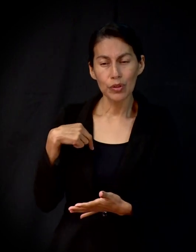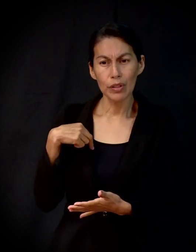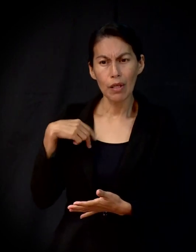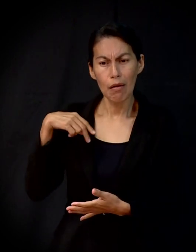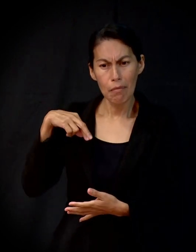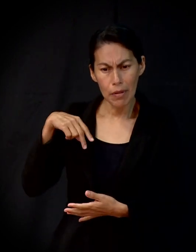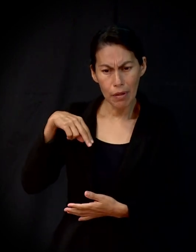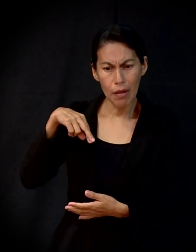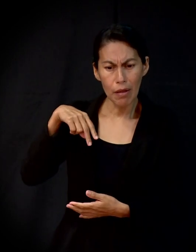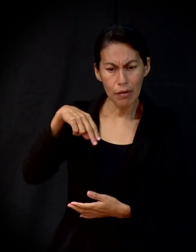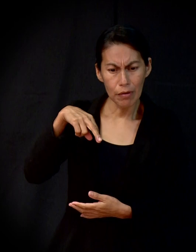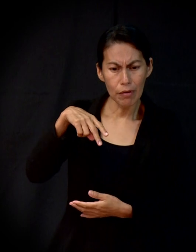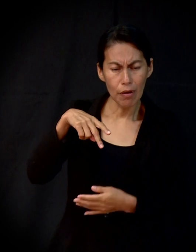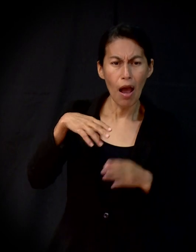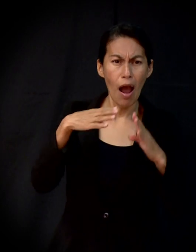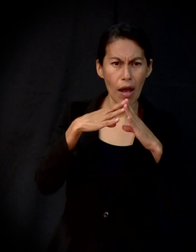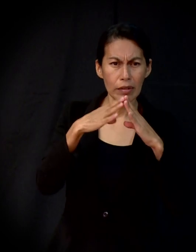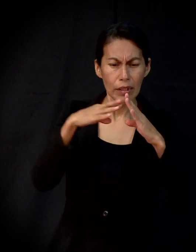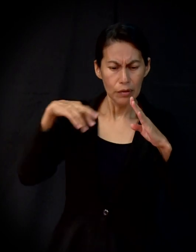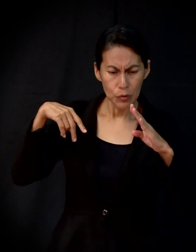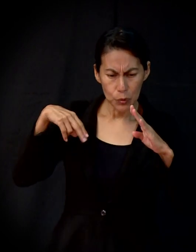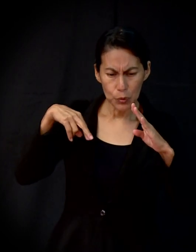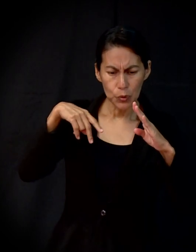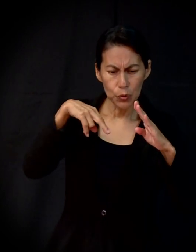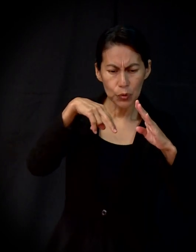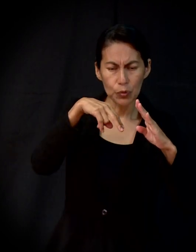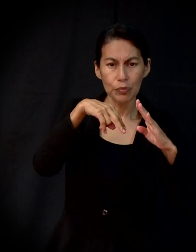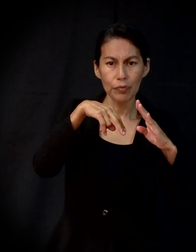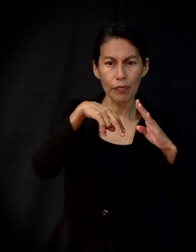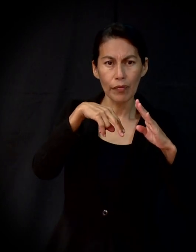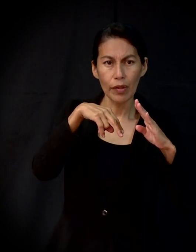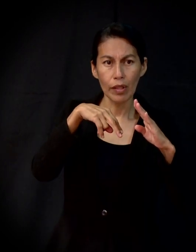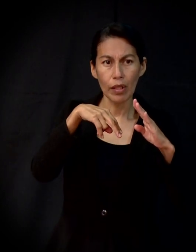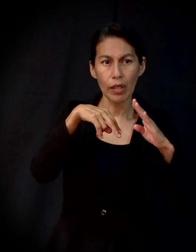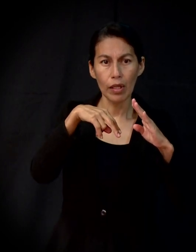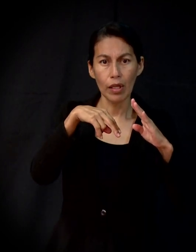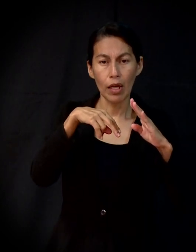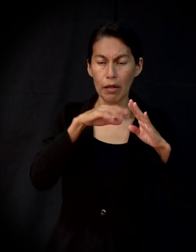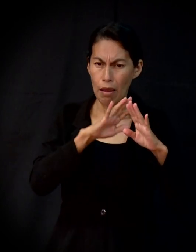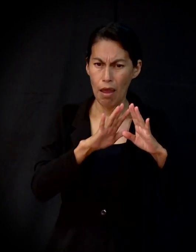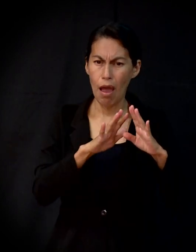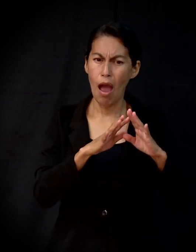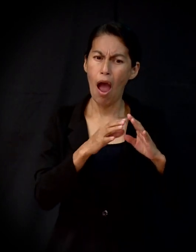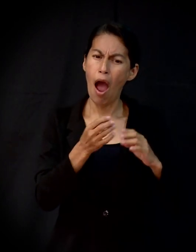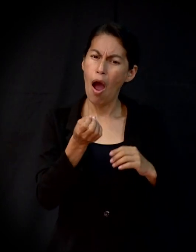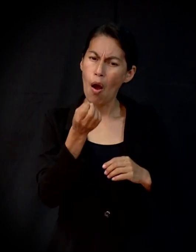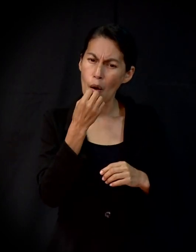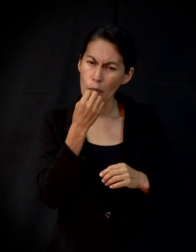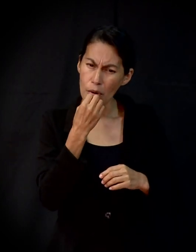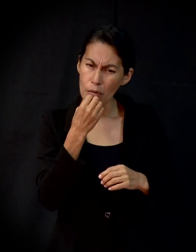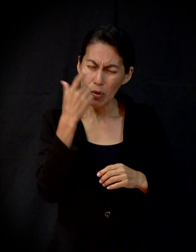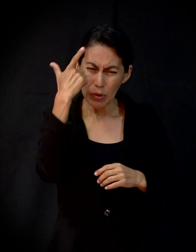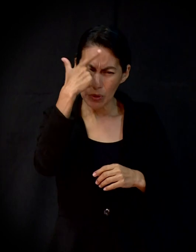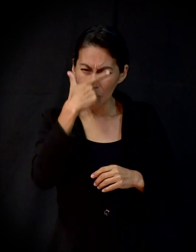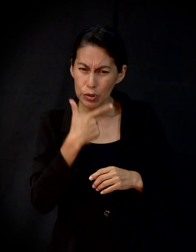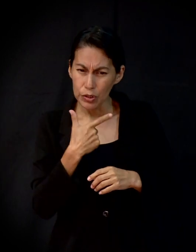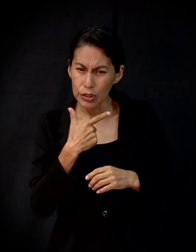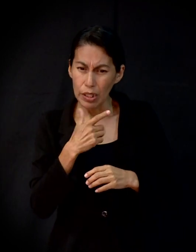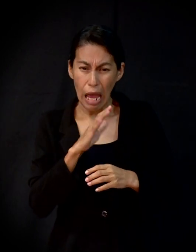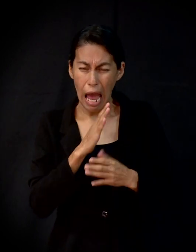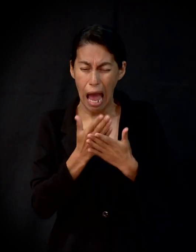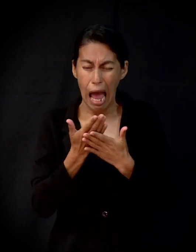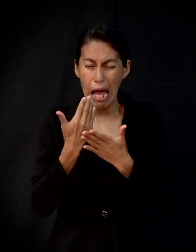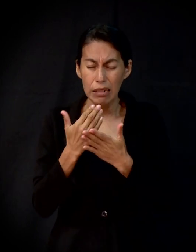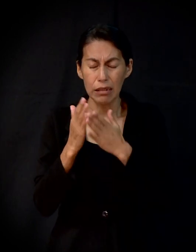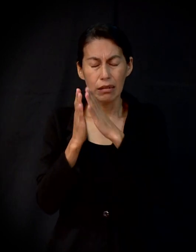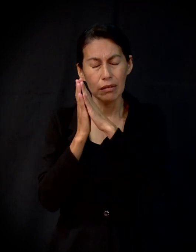caminando para la casa y cuando terminamos de cenar y nos íbamos a cortar a dormir,